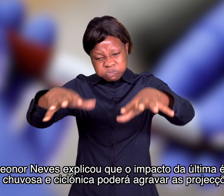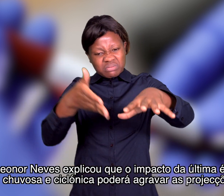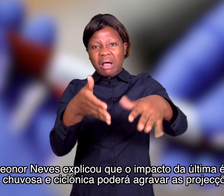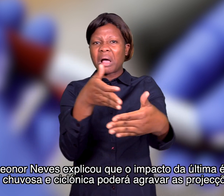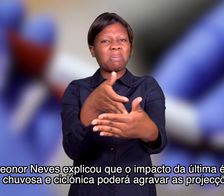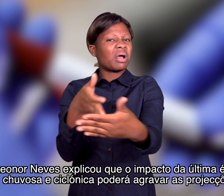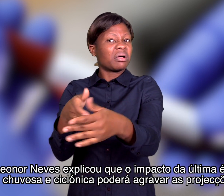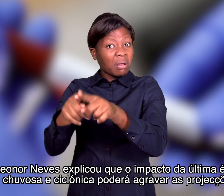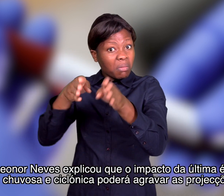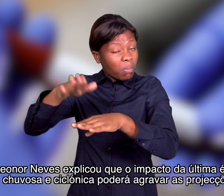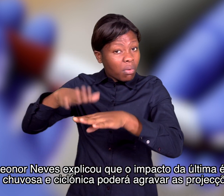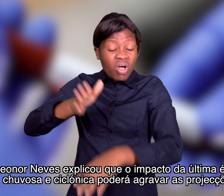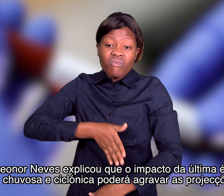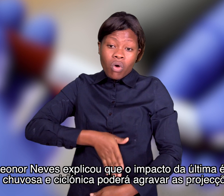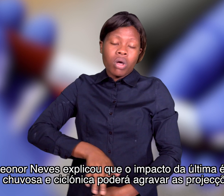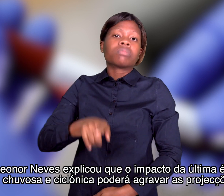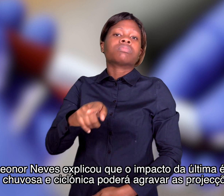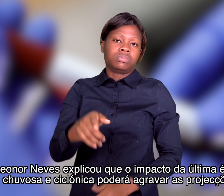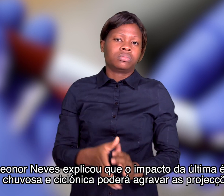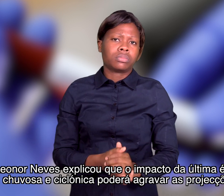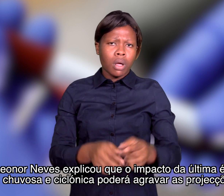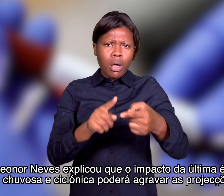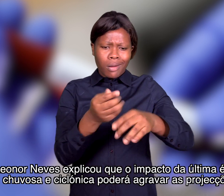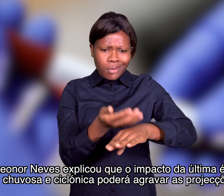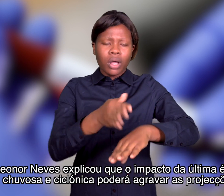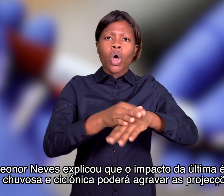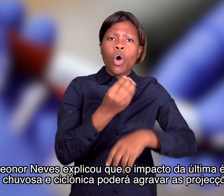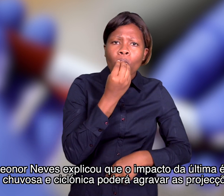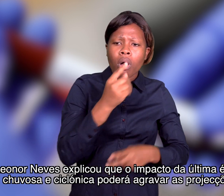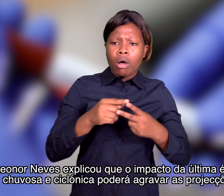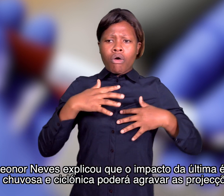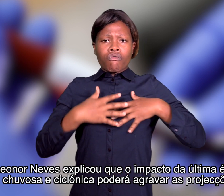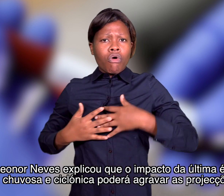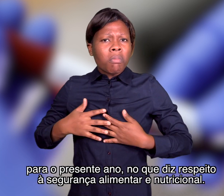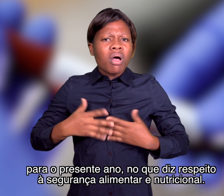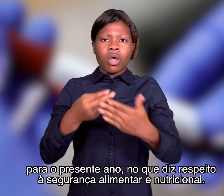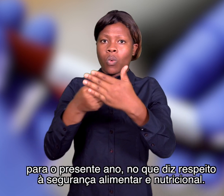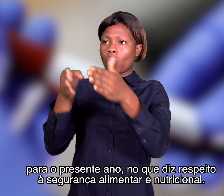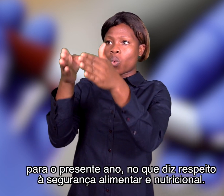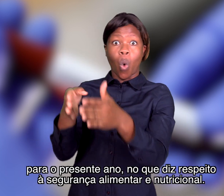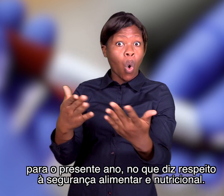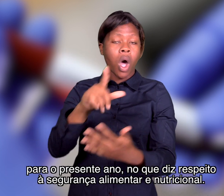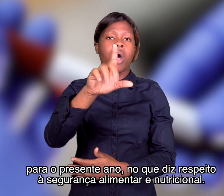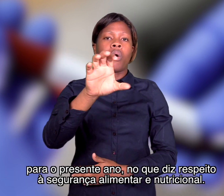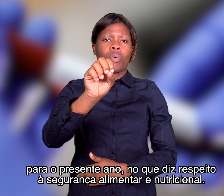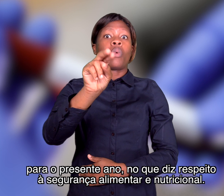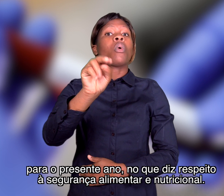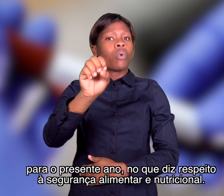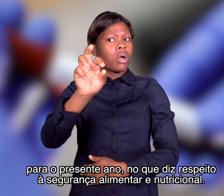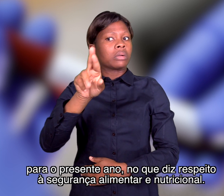impacto da última época chuvosa e ciclônica poderá agravar as projeções para o presente ano no que diz respeito à